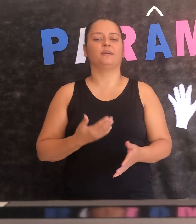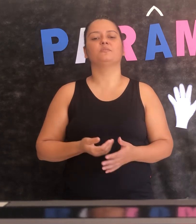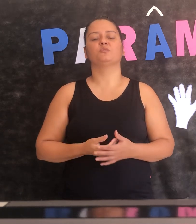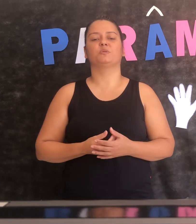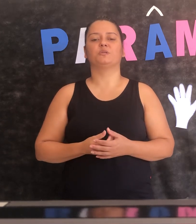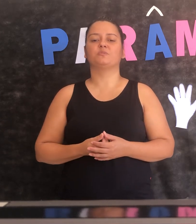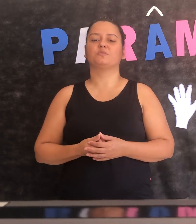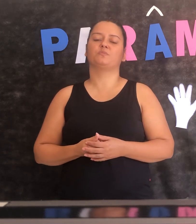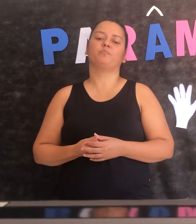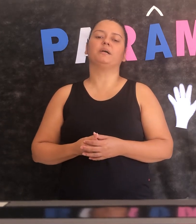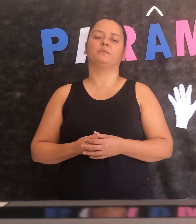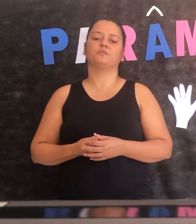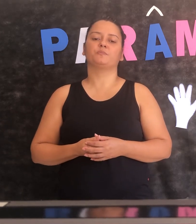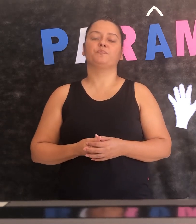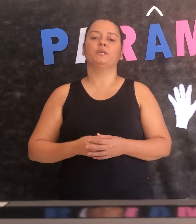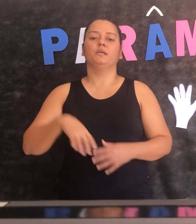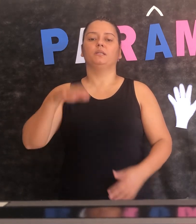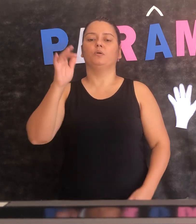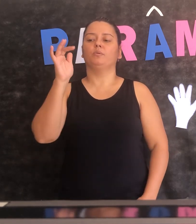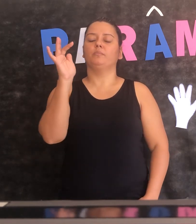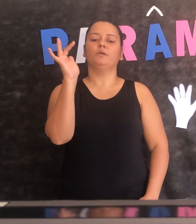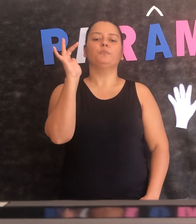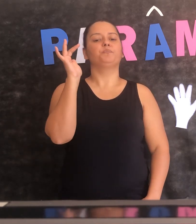os próximos parâmetros. Então, primeiro,